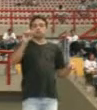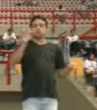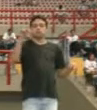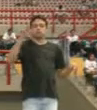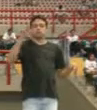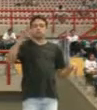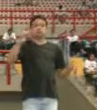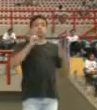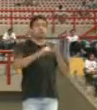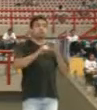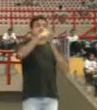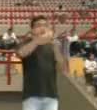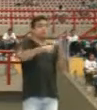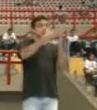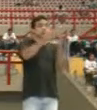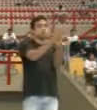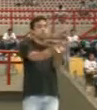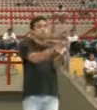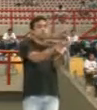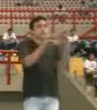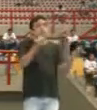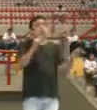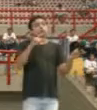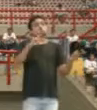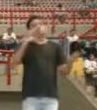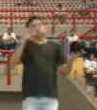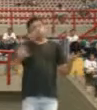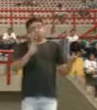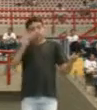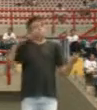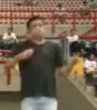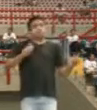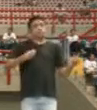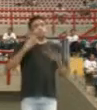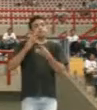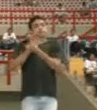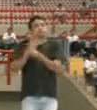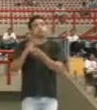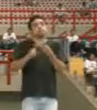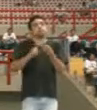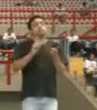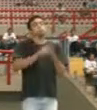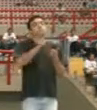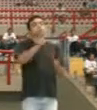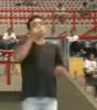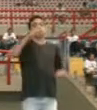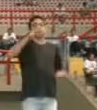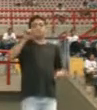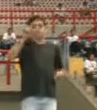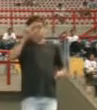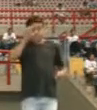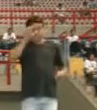redação sobre seca, e pode citar Vidas Secas, e pode citar o 15 de Raquel de Queiroz.